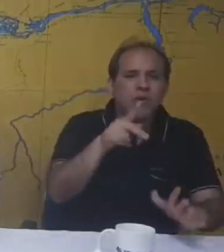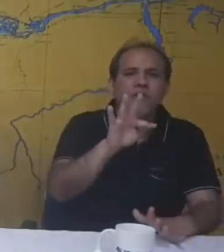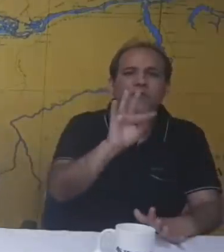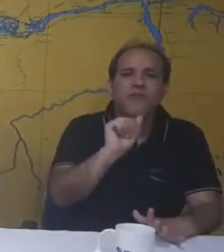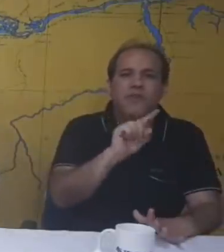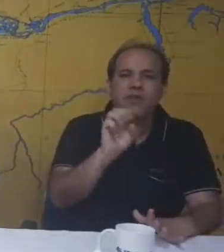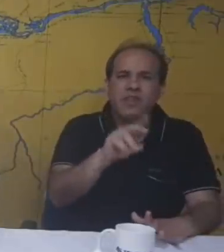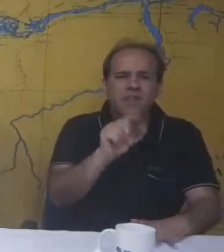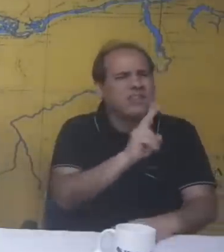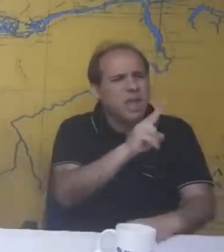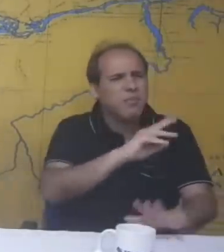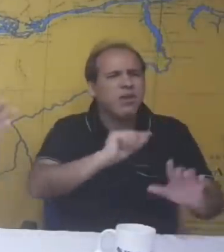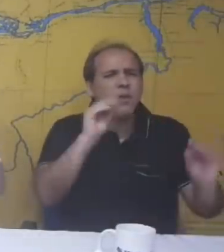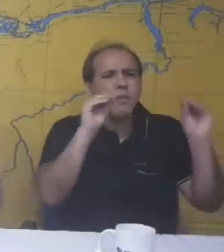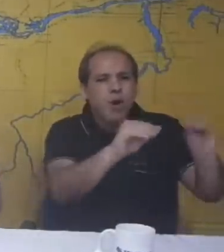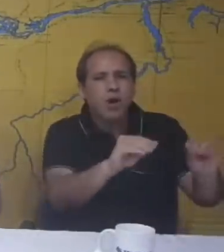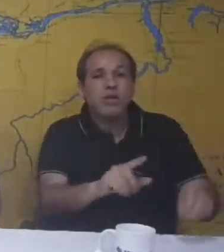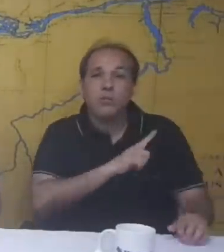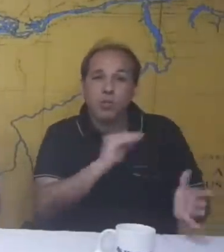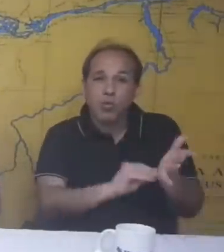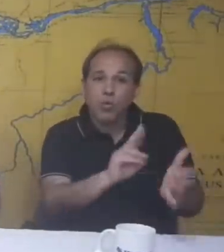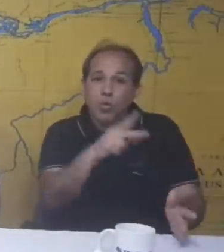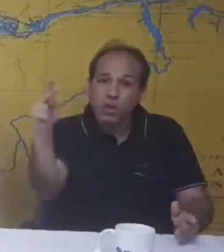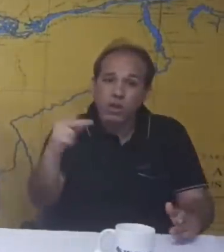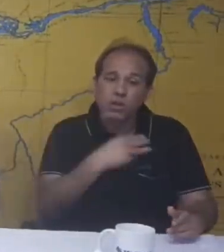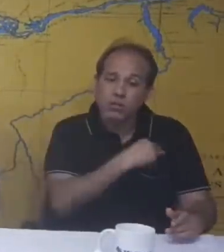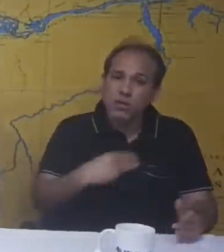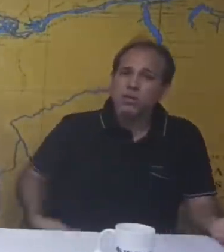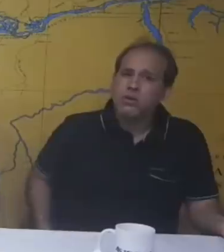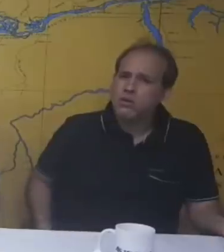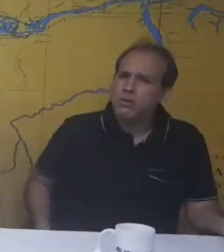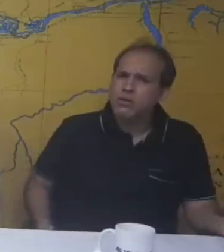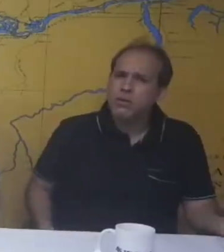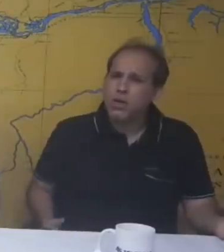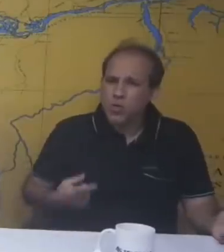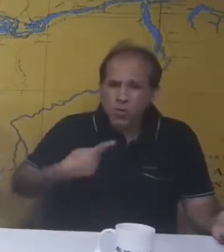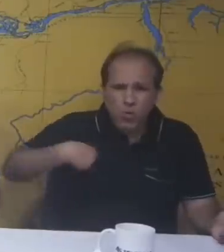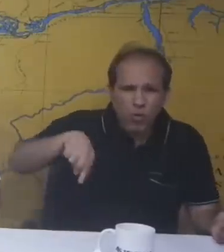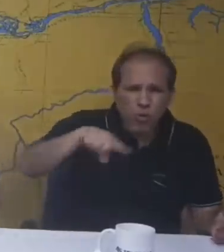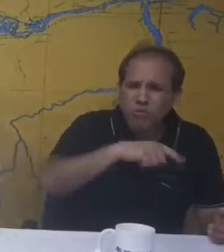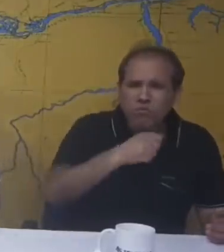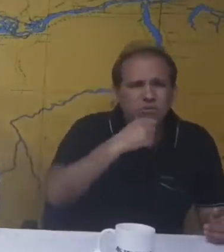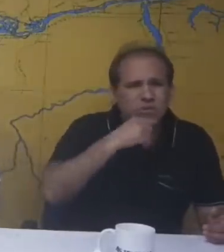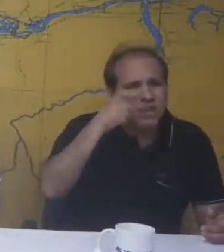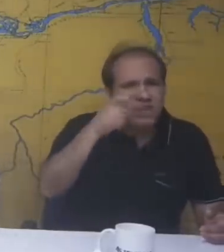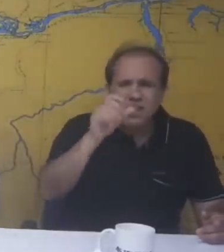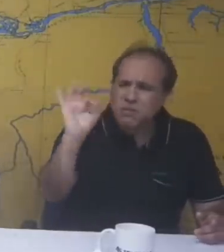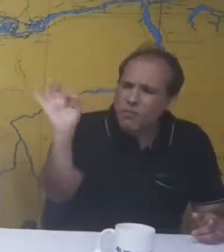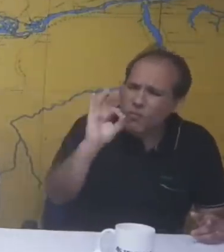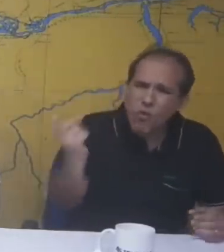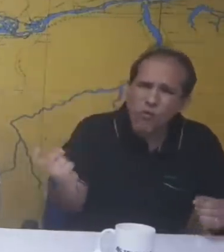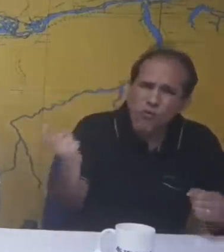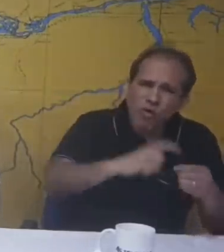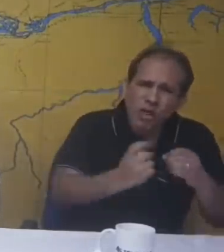tempo todo assim a fofocada. E botaram até nome do ministro. Não existe da nossa parte, no momento, nenhum interesse em